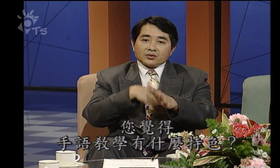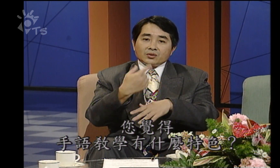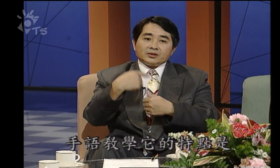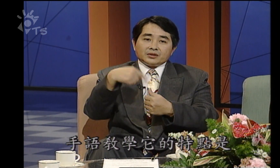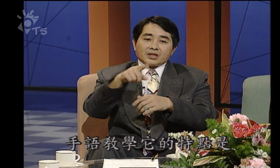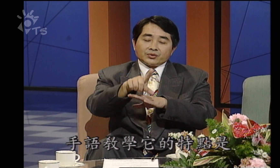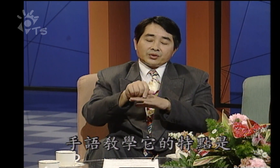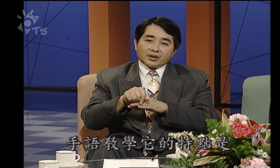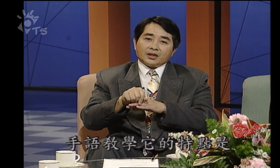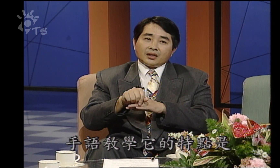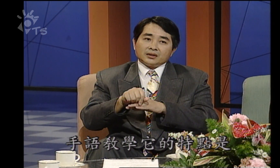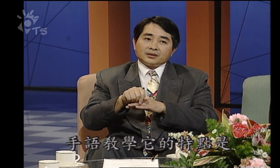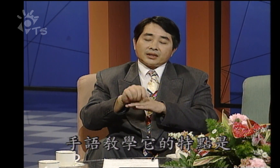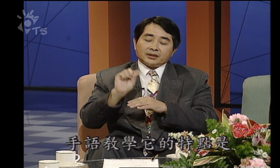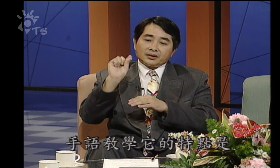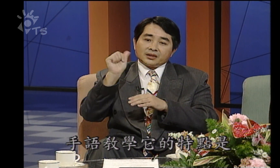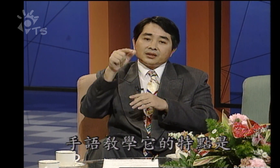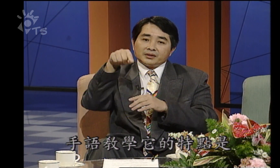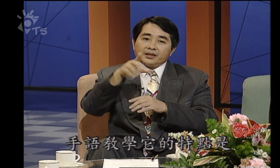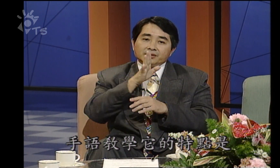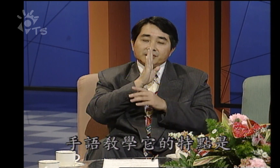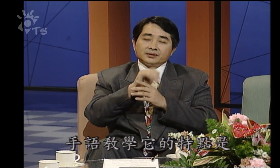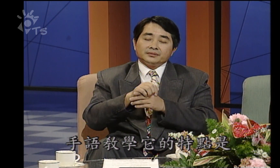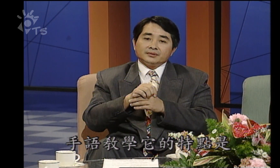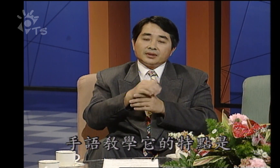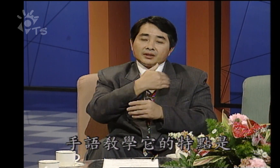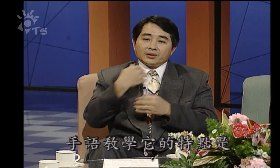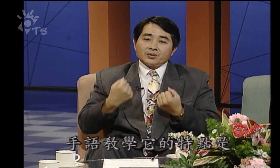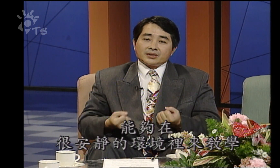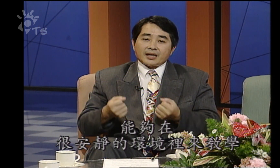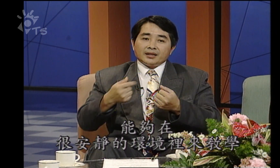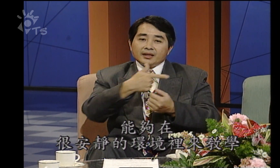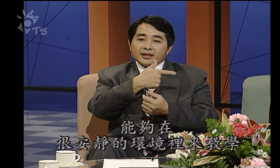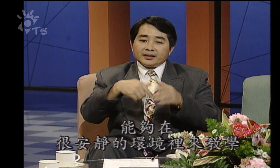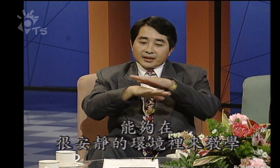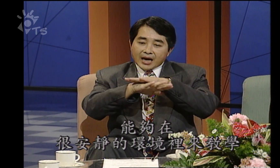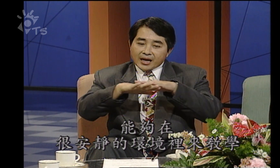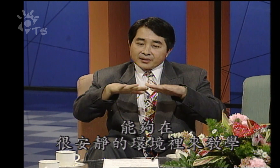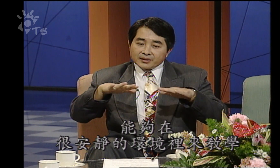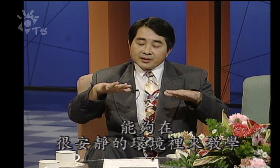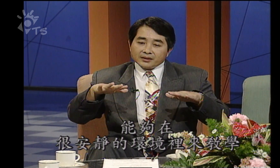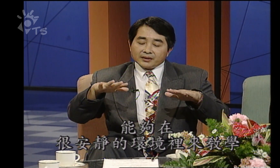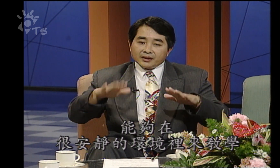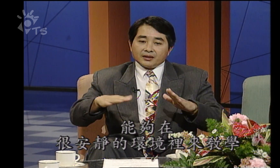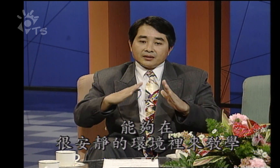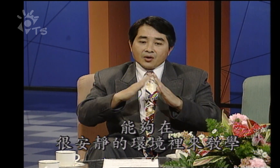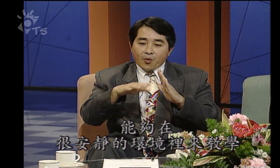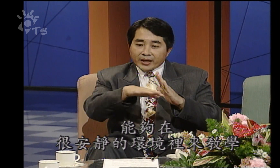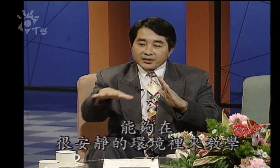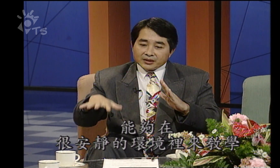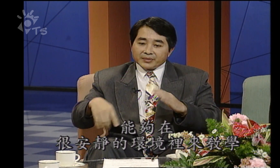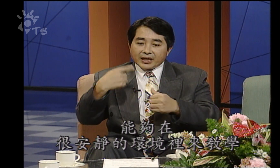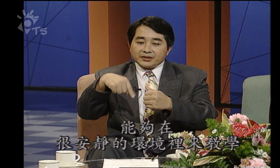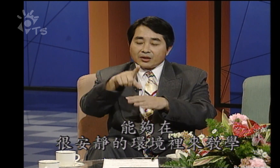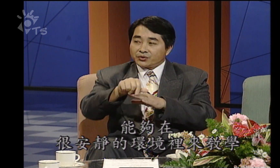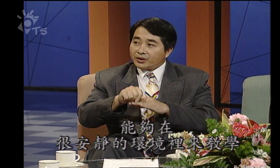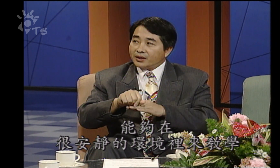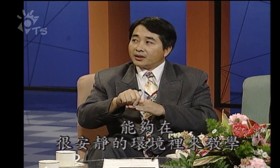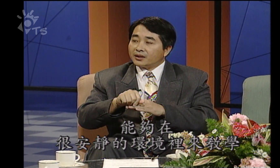手语教学哈，它的特点是能够在很安静的环境里面来教学，